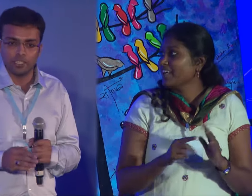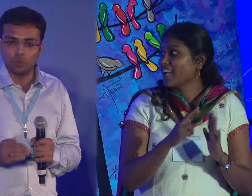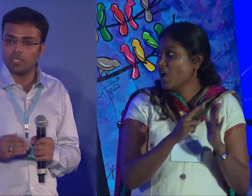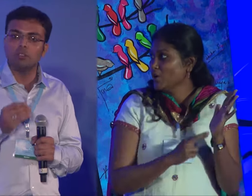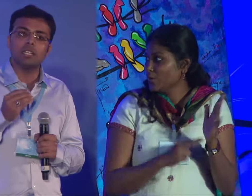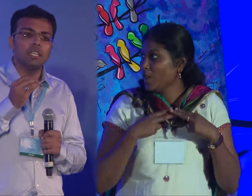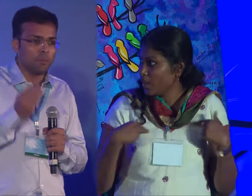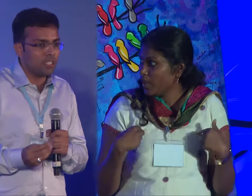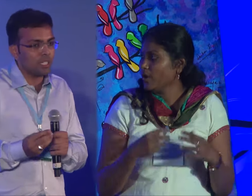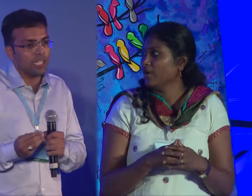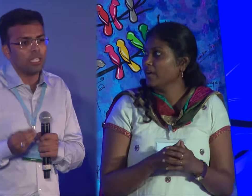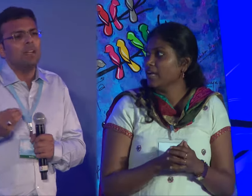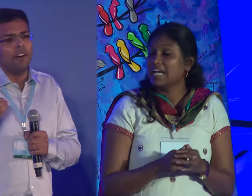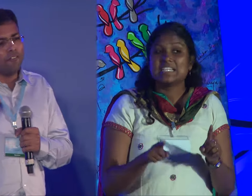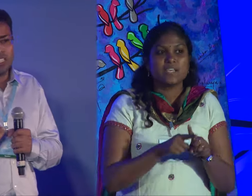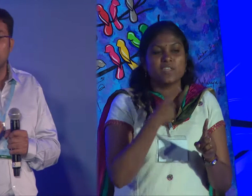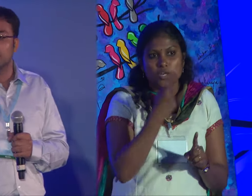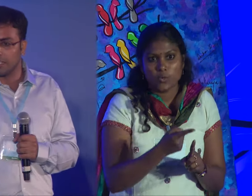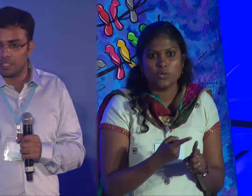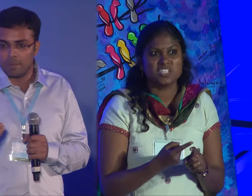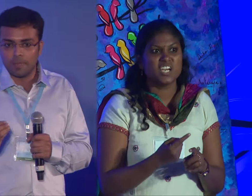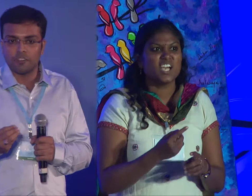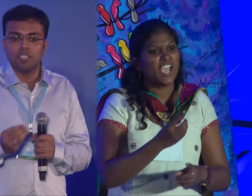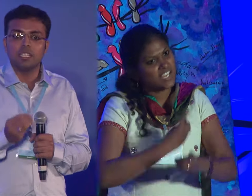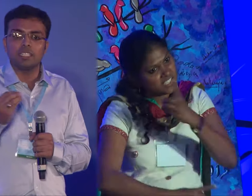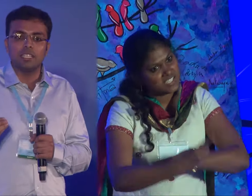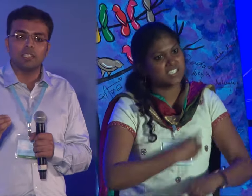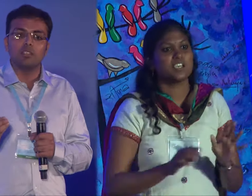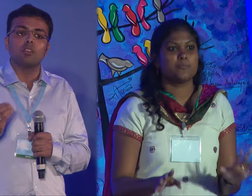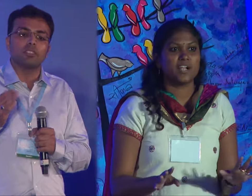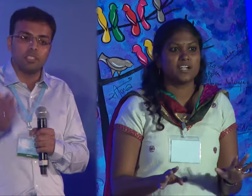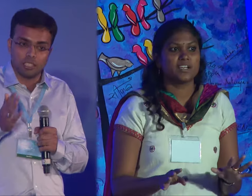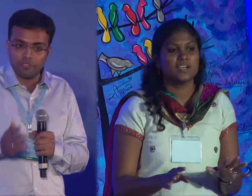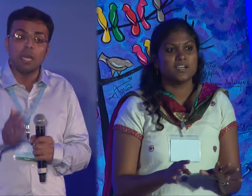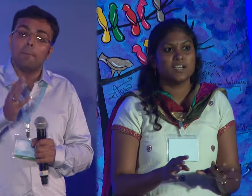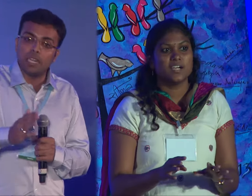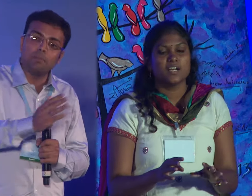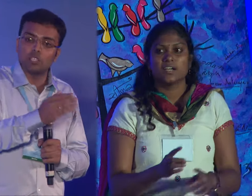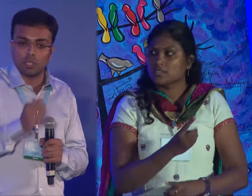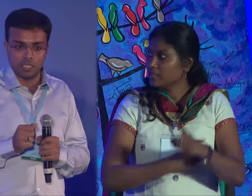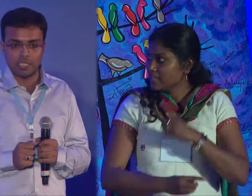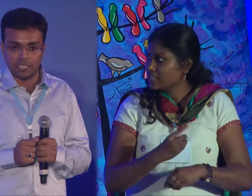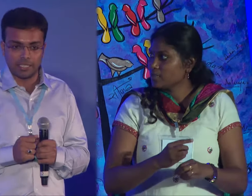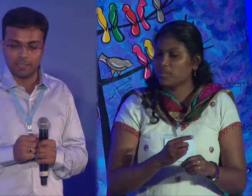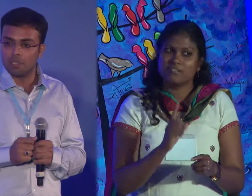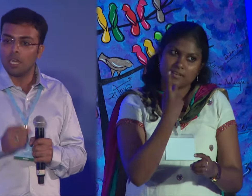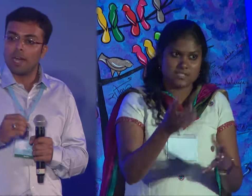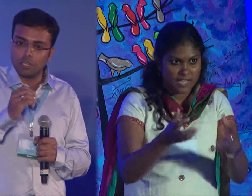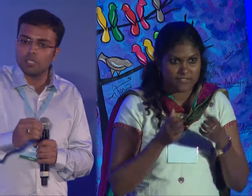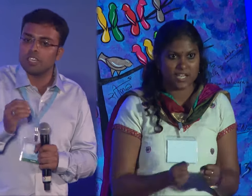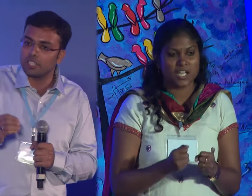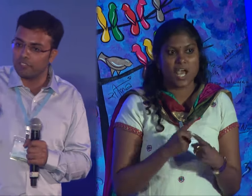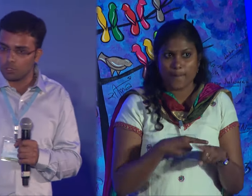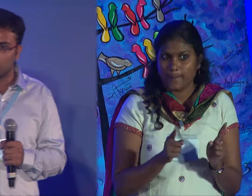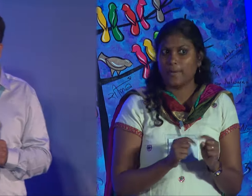पे काफ़ी वेग है, क्योंकि उन्होंने मेंशन किया है फिजिकली चैलेंज, और फिजिकली चैलेंज के अंदर उन्होंने सिर्फ पैरालंपियंस को कंसीडर किया गया है।